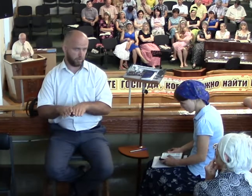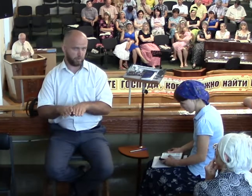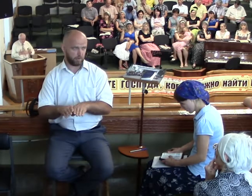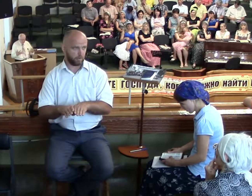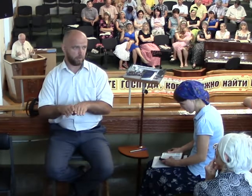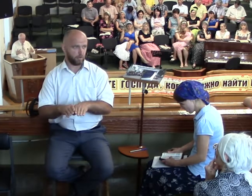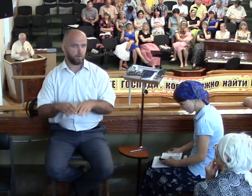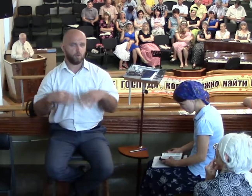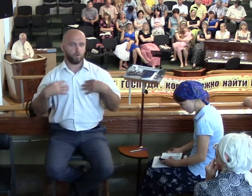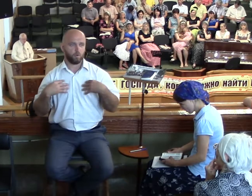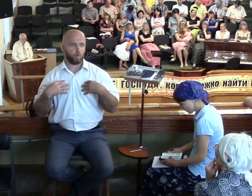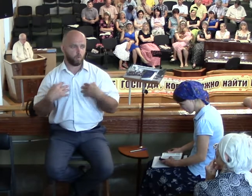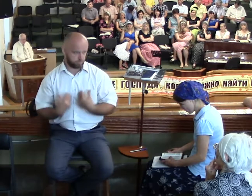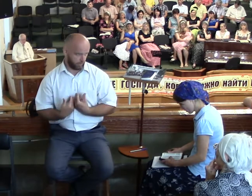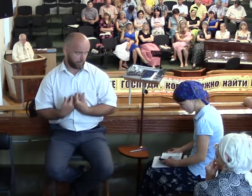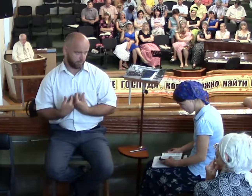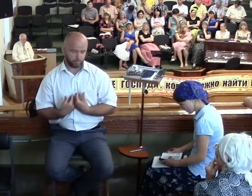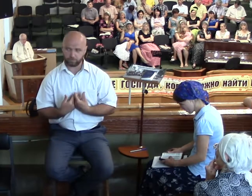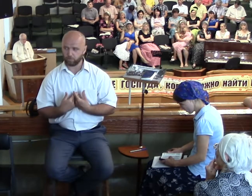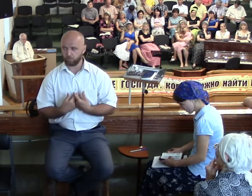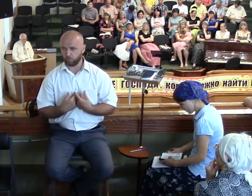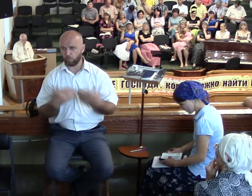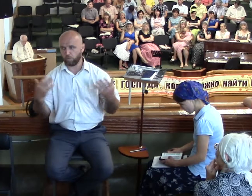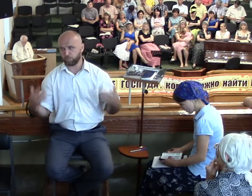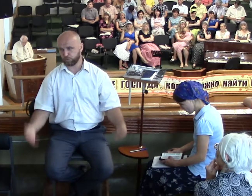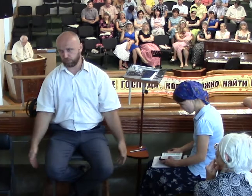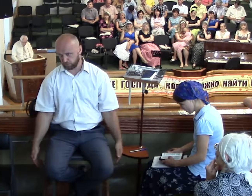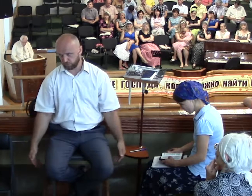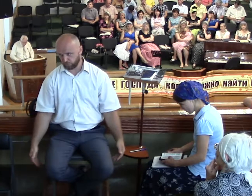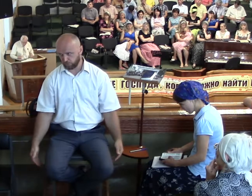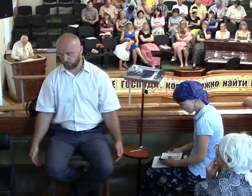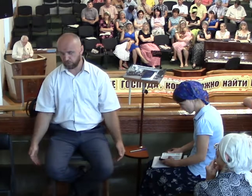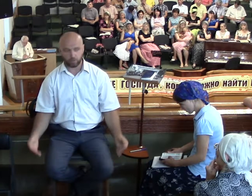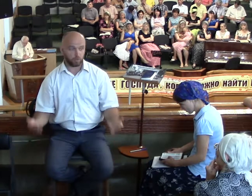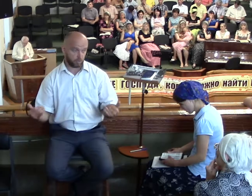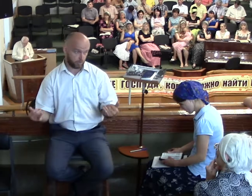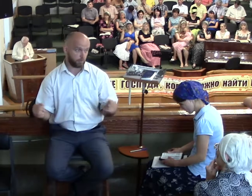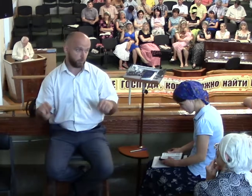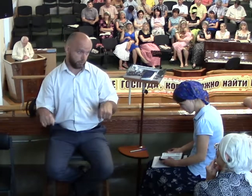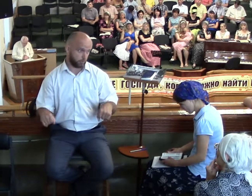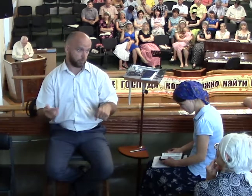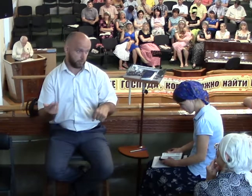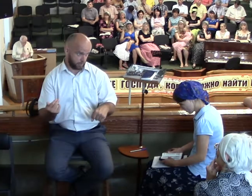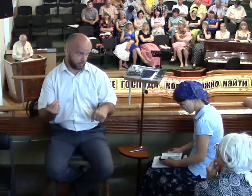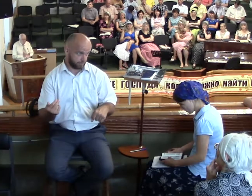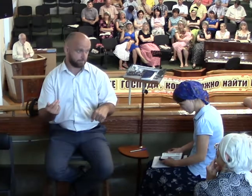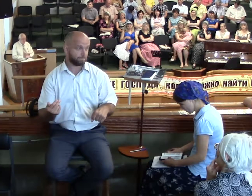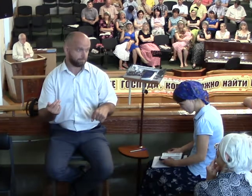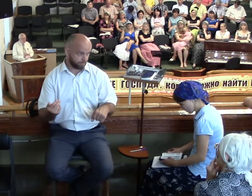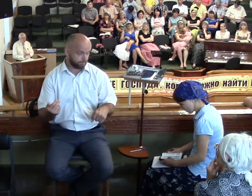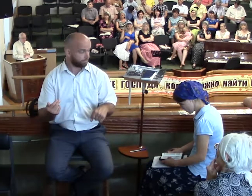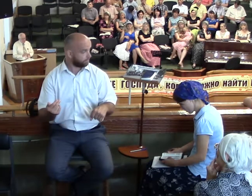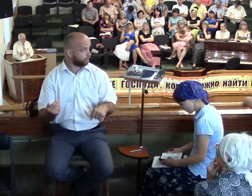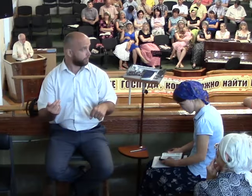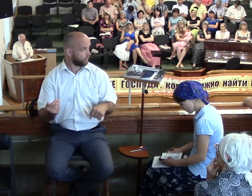упадок духа. Бывают вот такие периоды в жизни, когда и у них так случилось. У них так случилось,